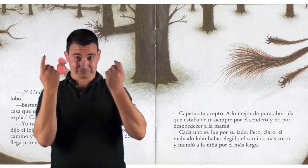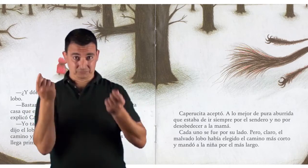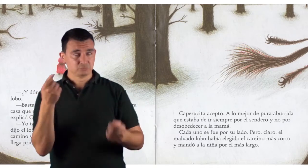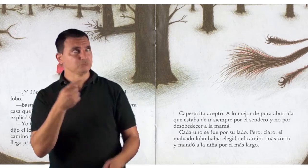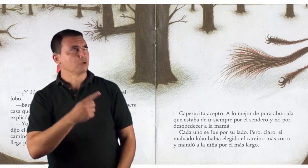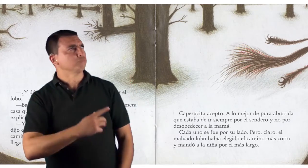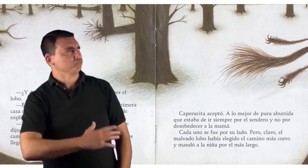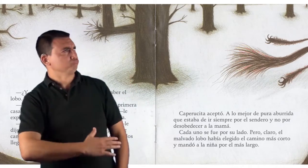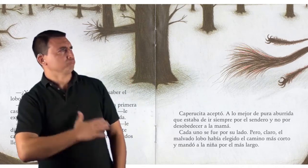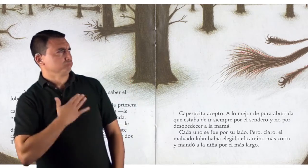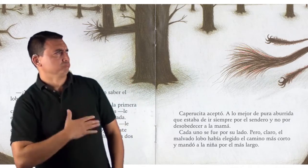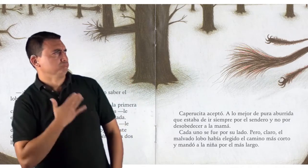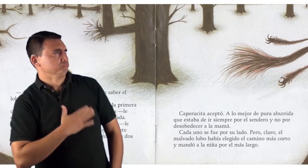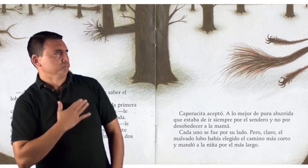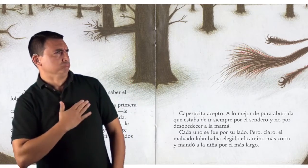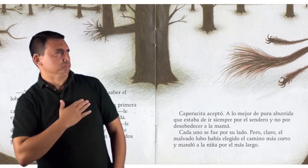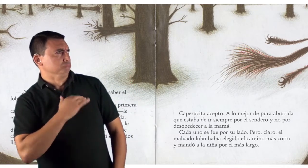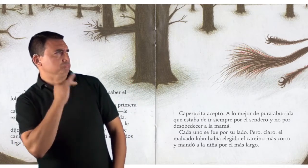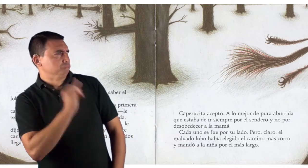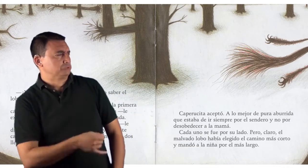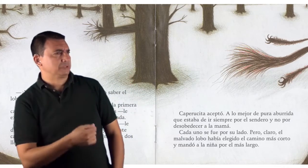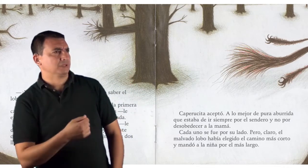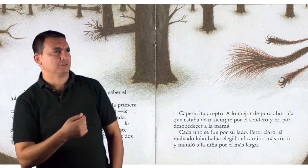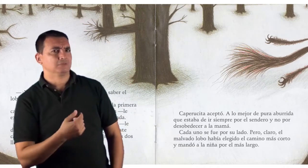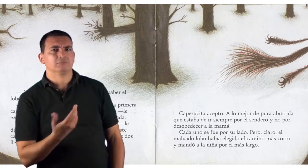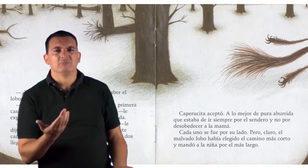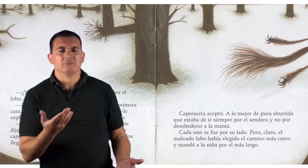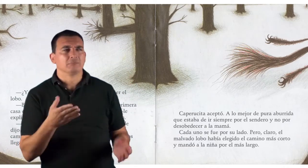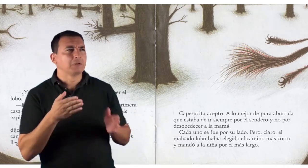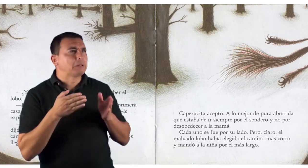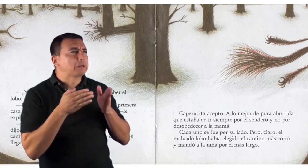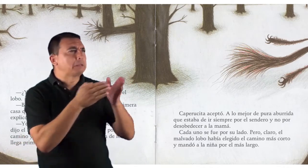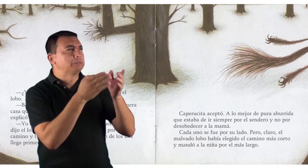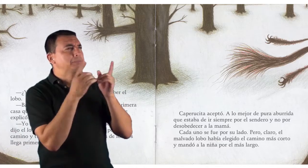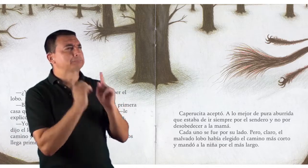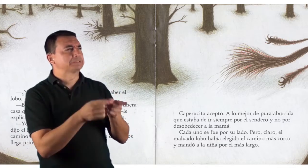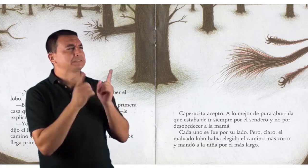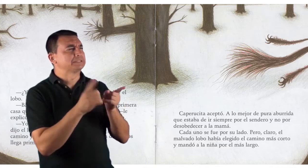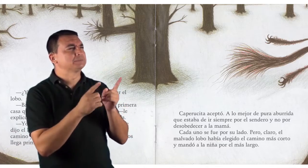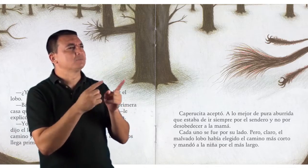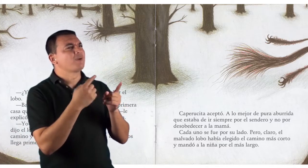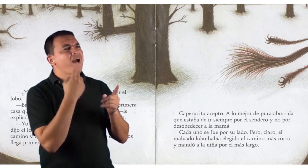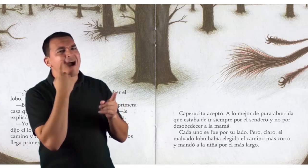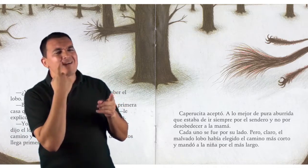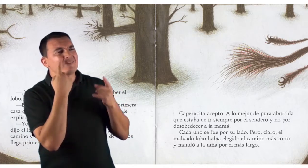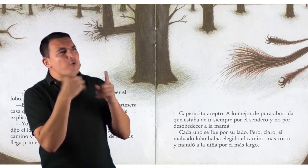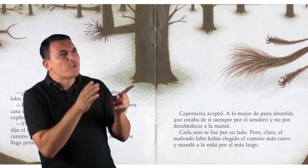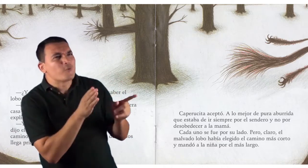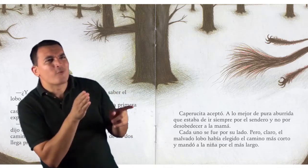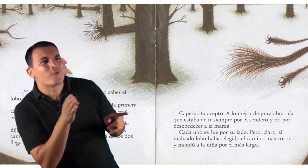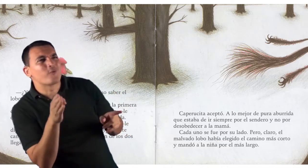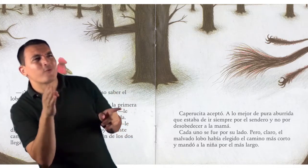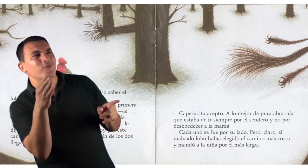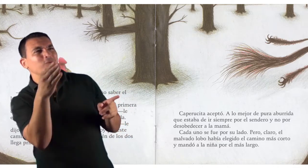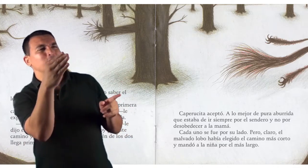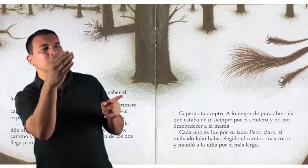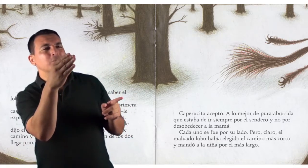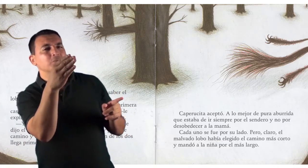Caperucita aceptó. A lo mejor de pura aburrida que estaba de ir siempre por el sendero, y no